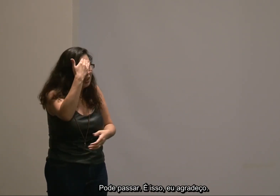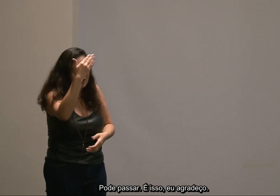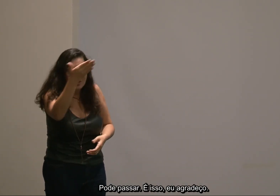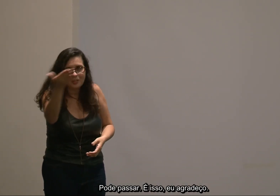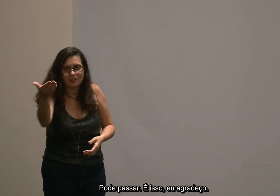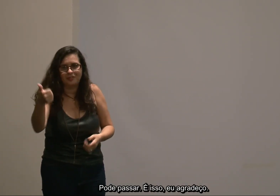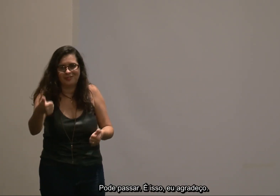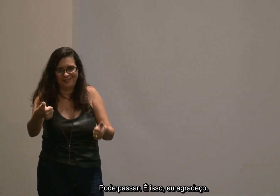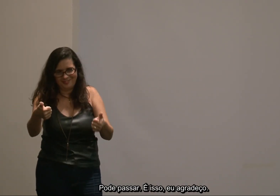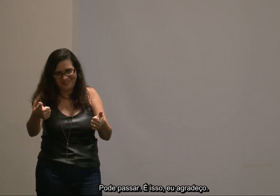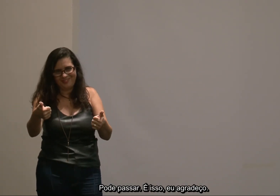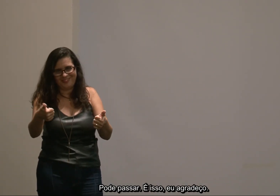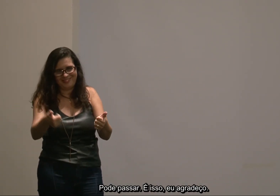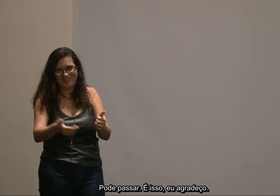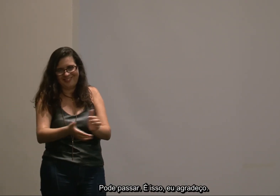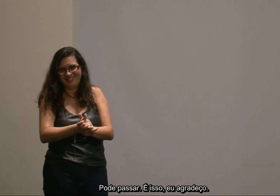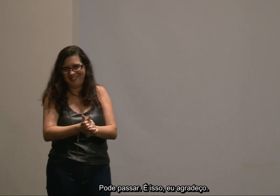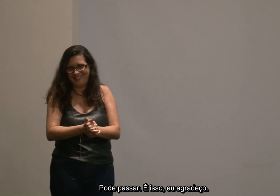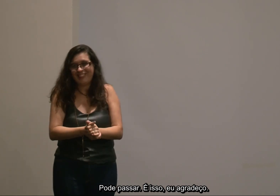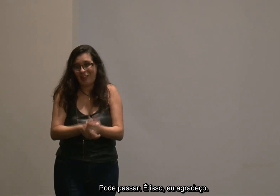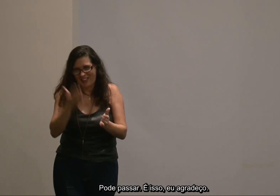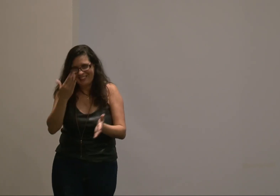e é isso eu agradeço a todos vocês